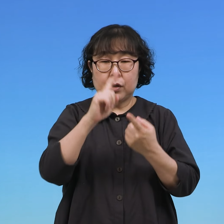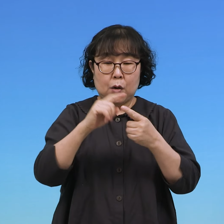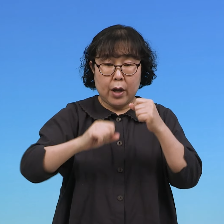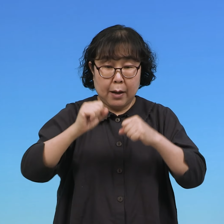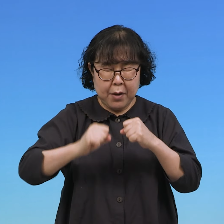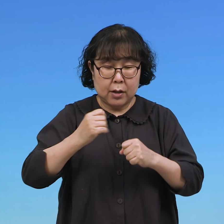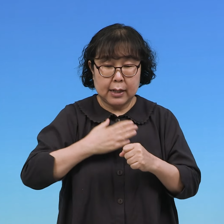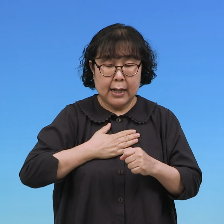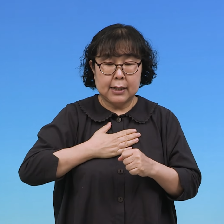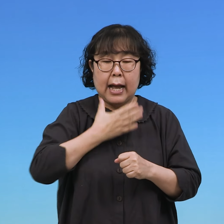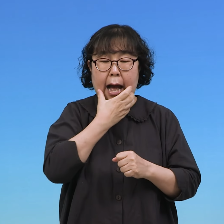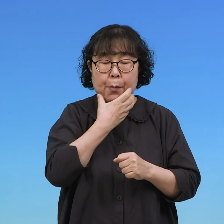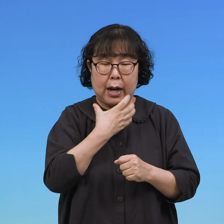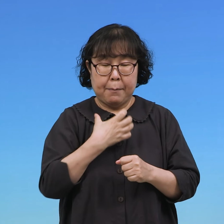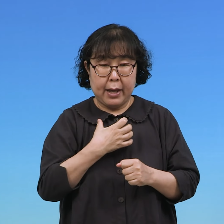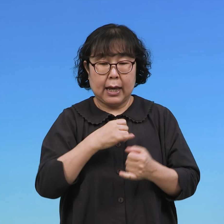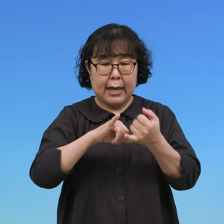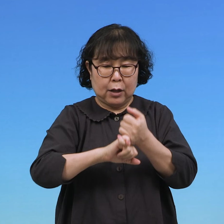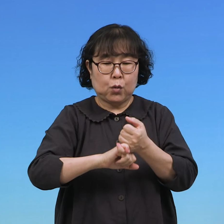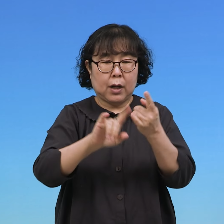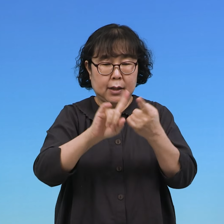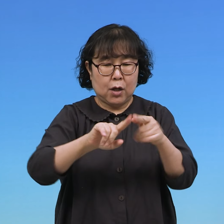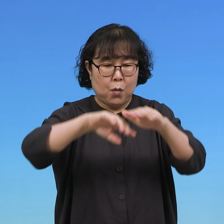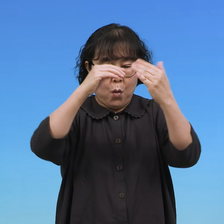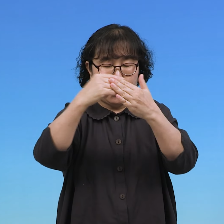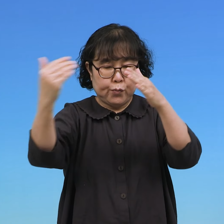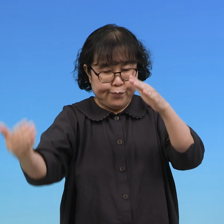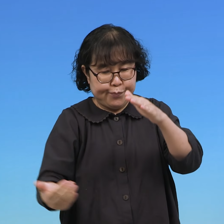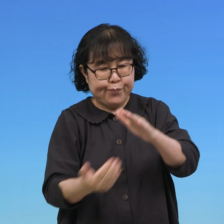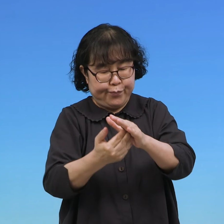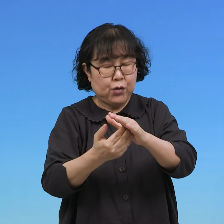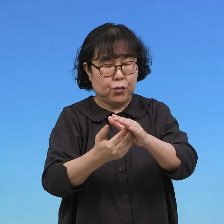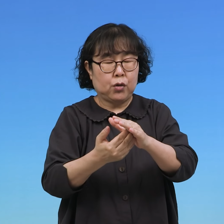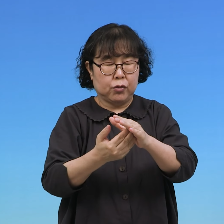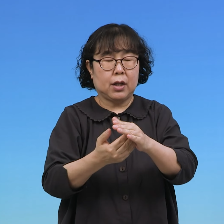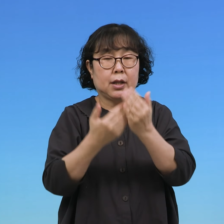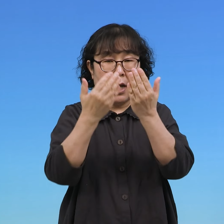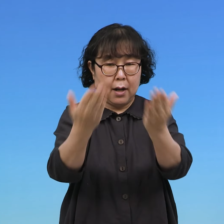나는 아브라함에게 약속한 대로 다 이루어 주겠다.